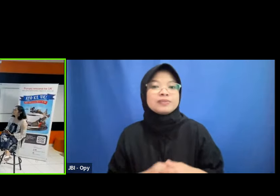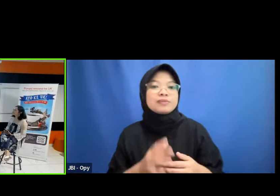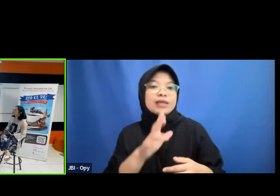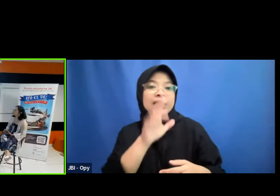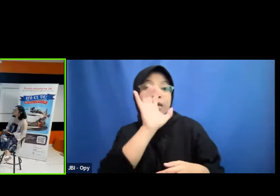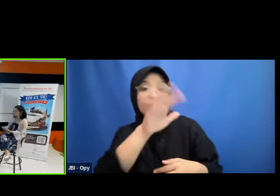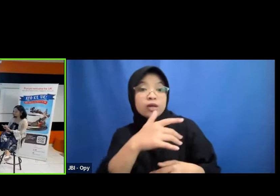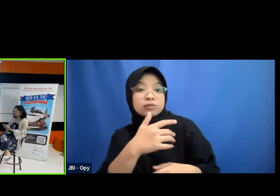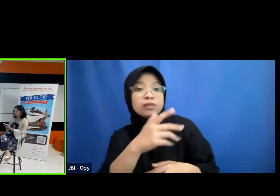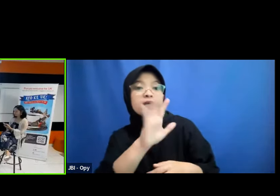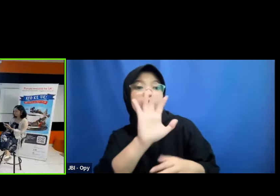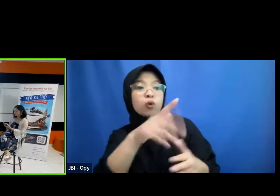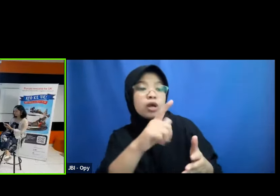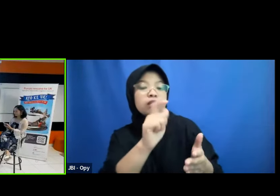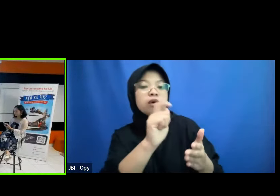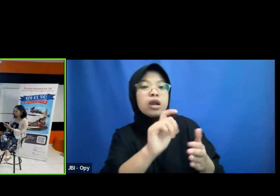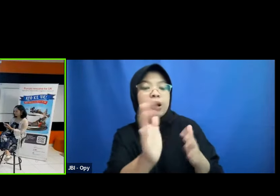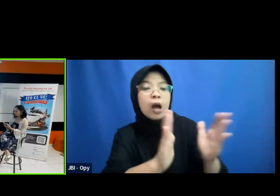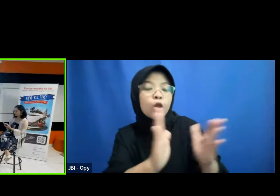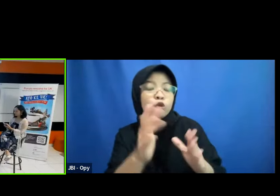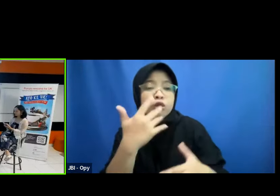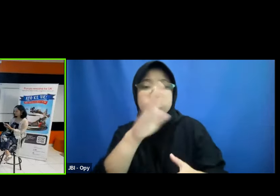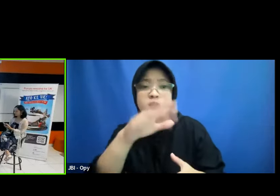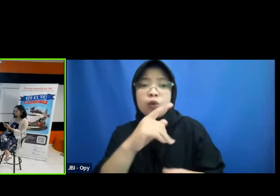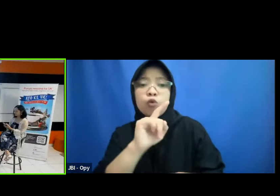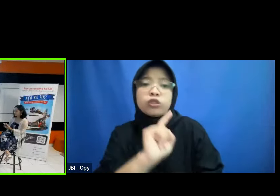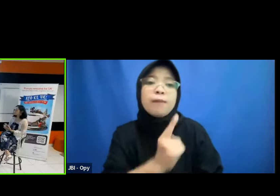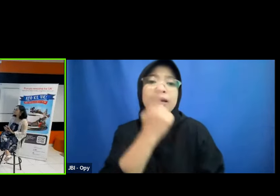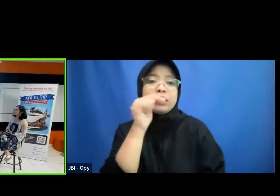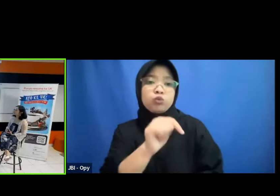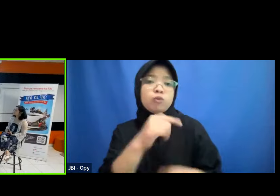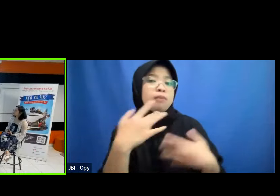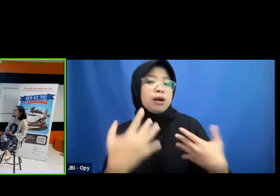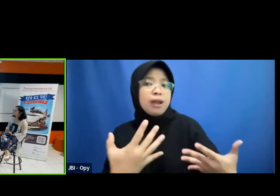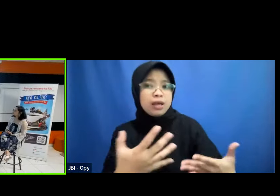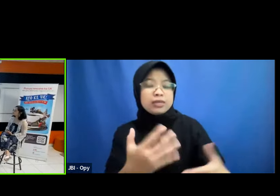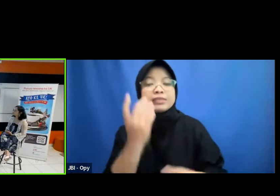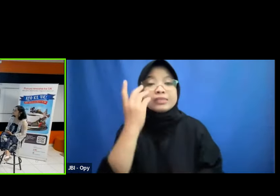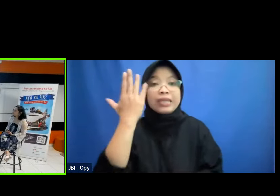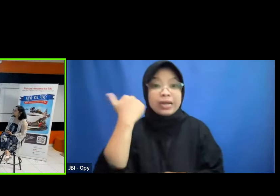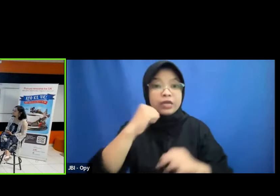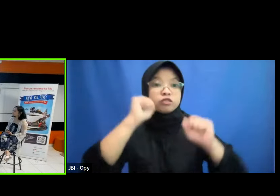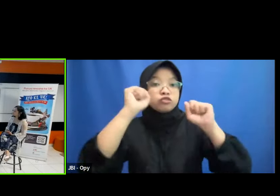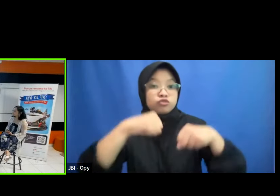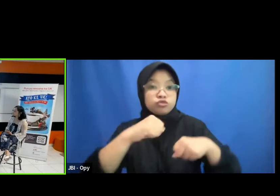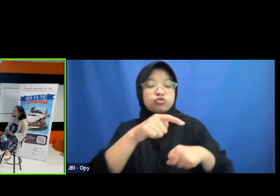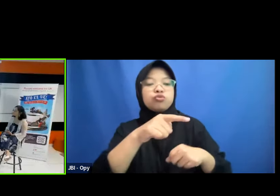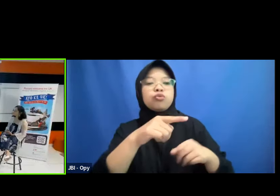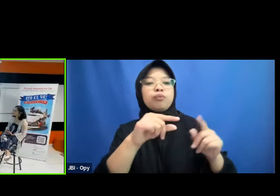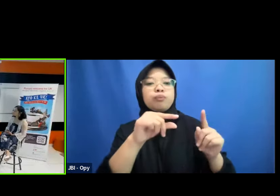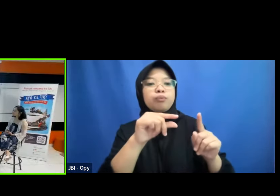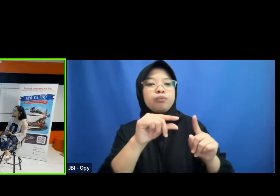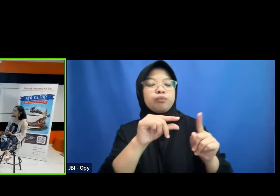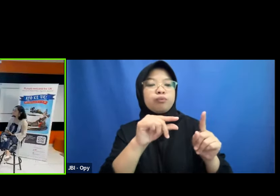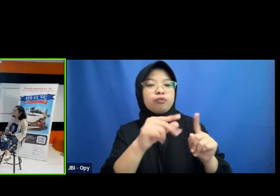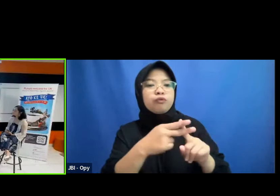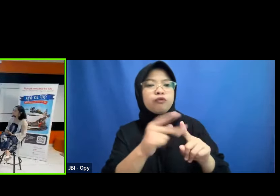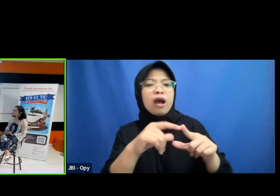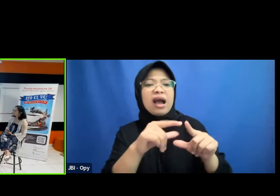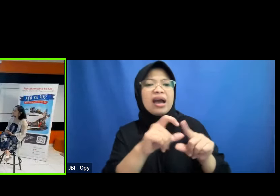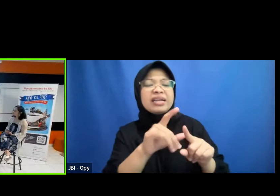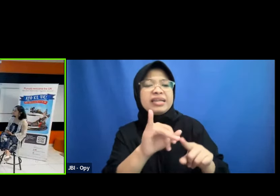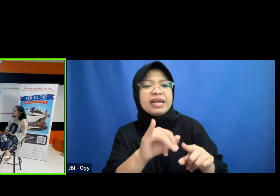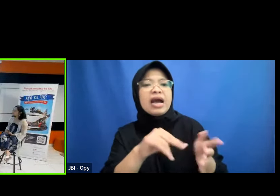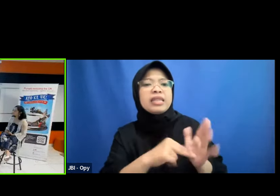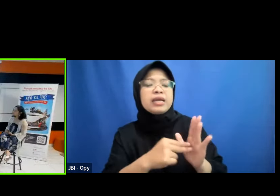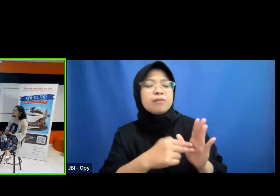ya udah e ada yang nulisin sebenarnya sih pada utamanya itu tapi tadi aku setuju banget sama Uda Fadi bilang bahwa ya sebenarnya ini hanya